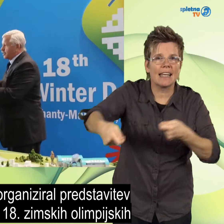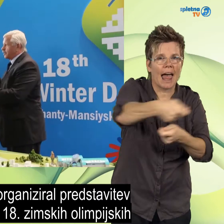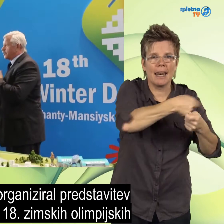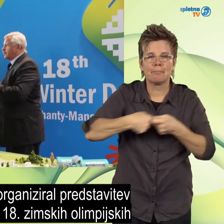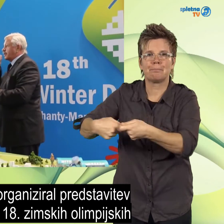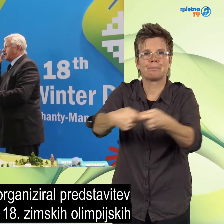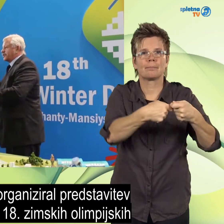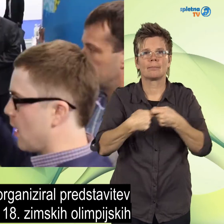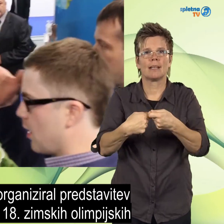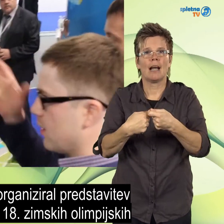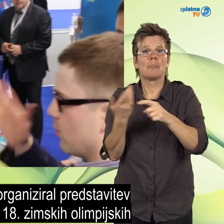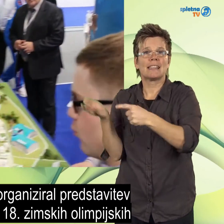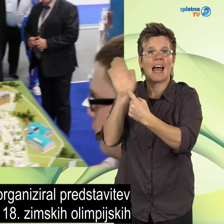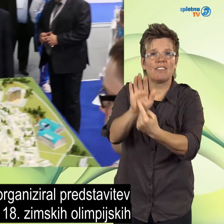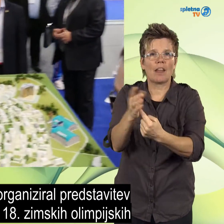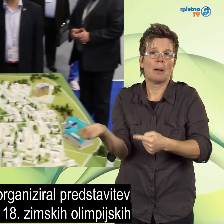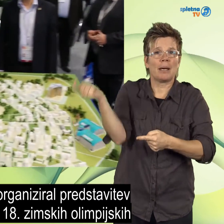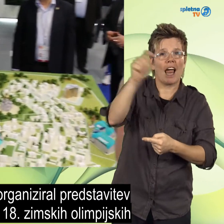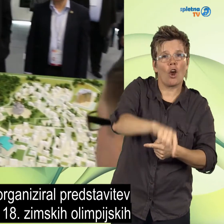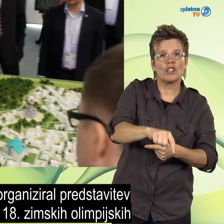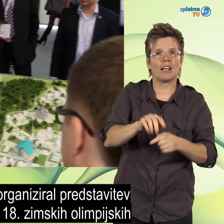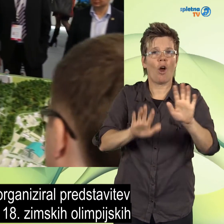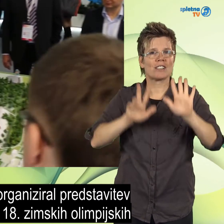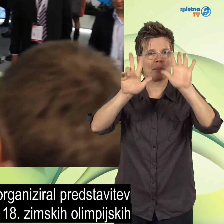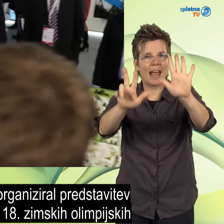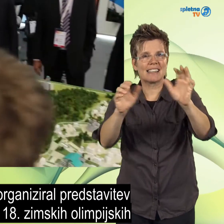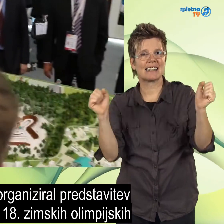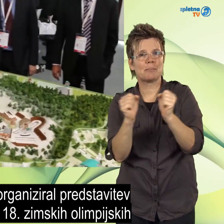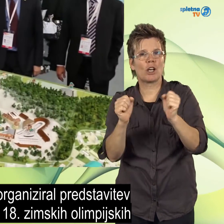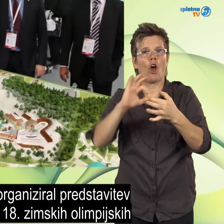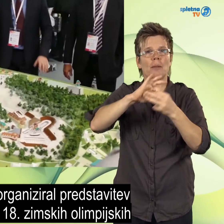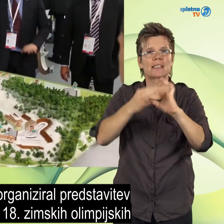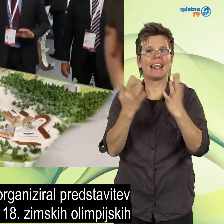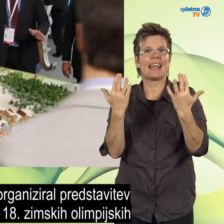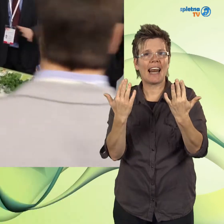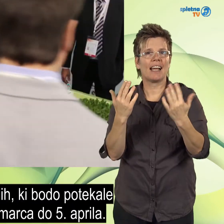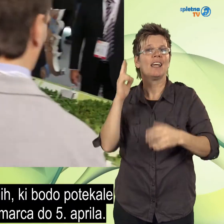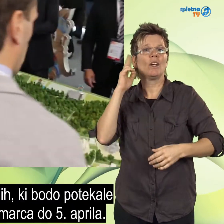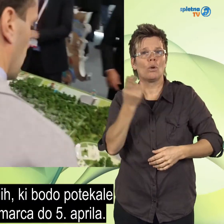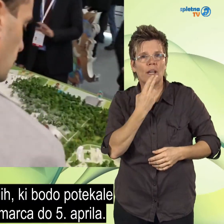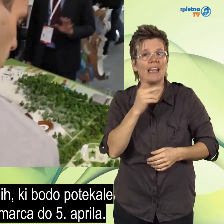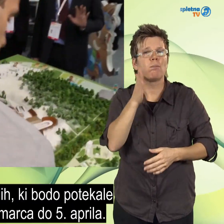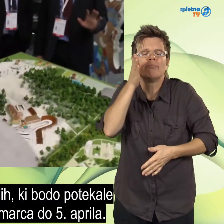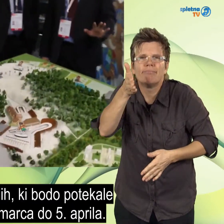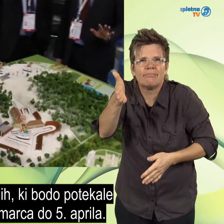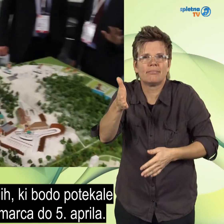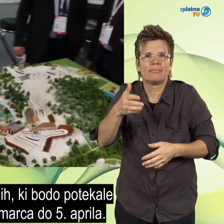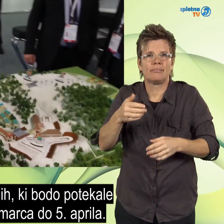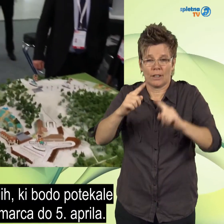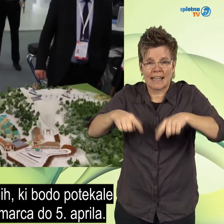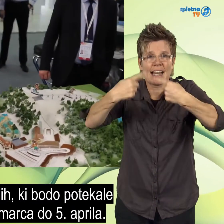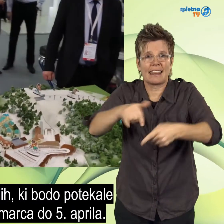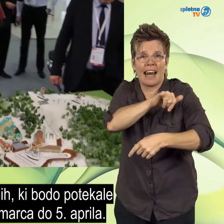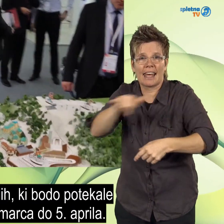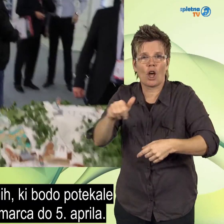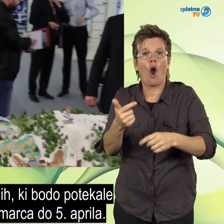predstavitev prihajajočih 18 zimskih olimpijskih iger gluhih, ki bodo potekale od 28. marca do 5.